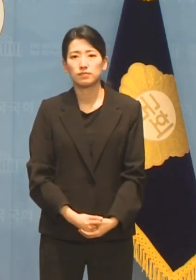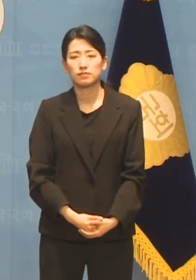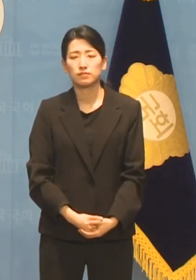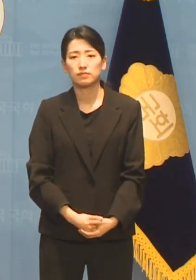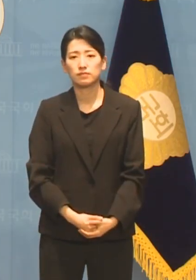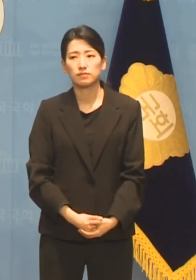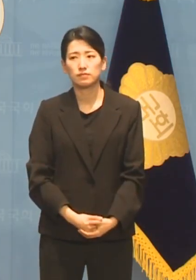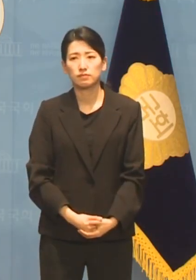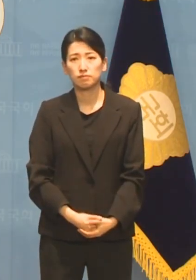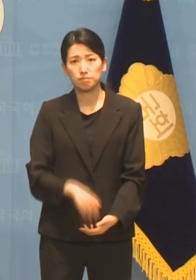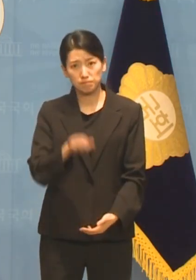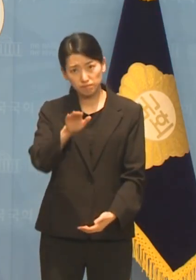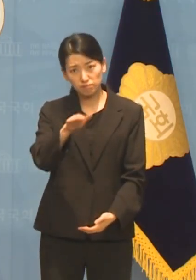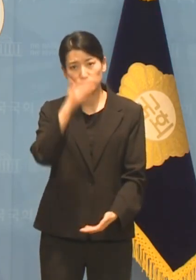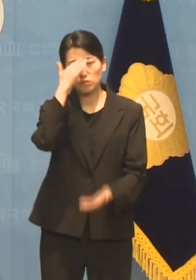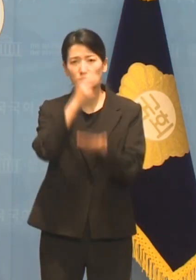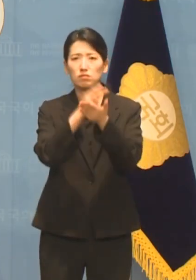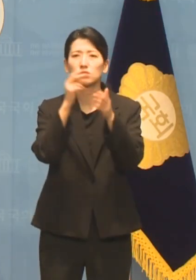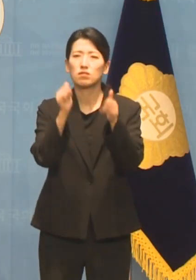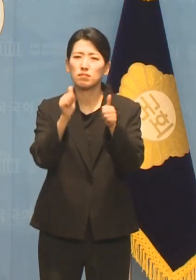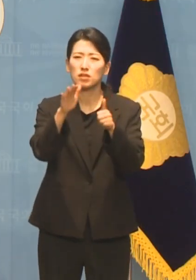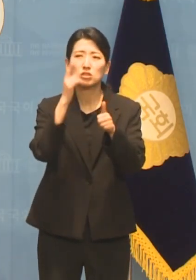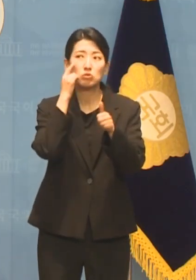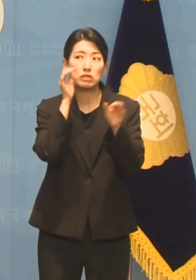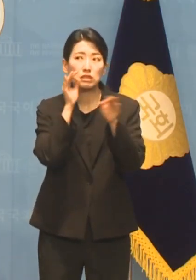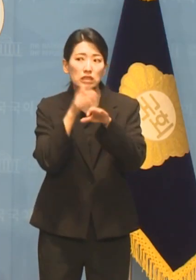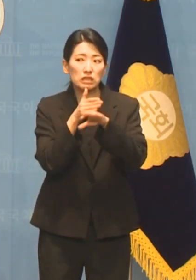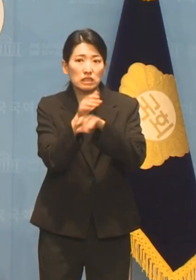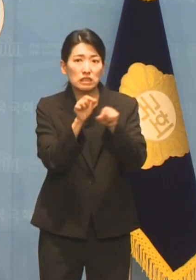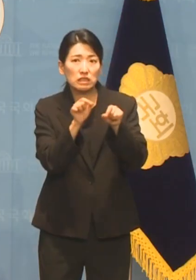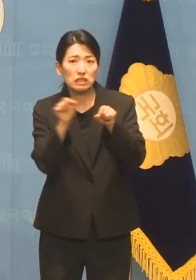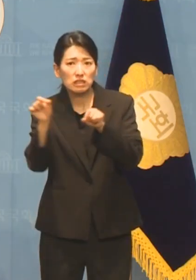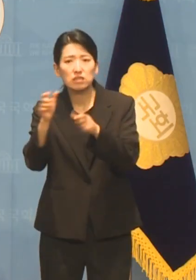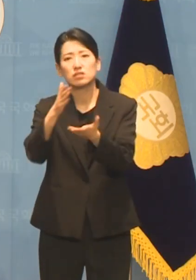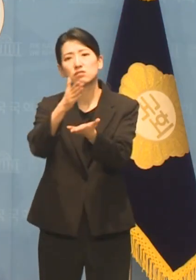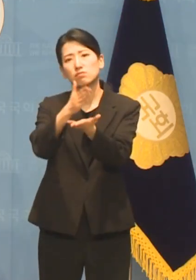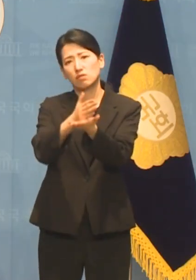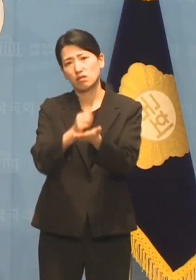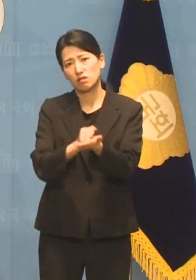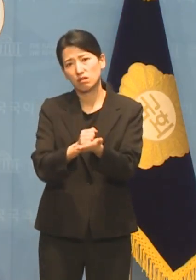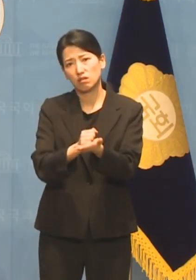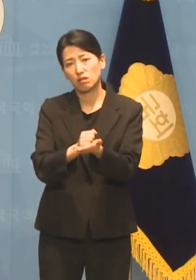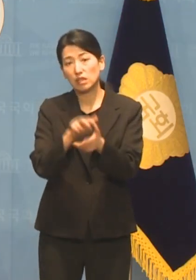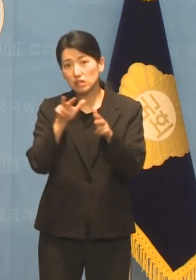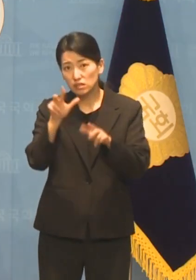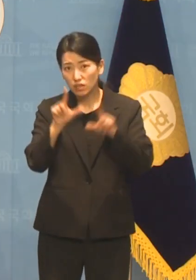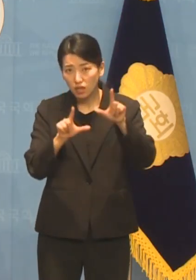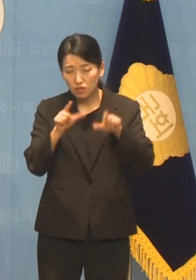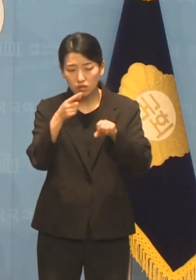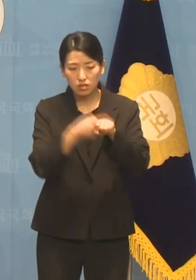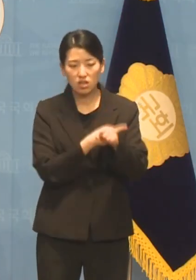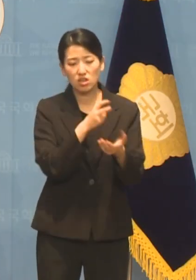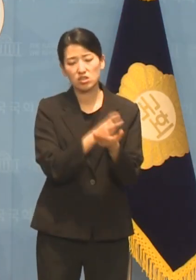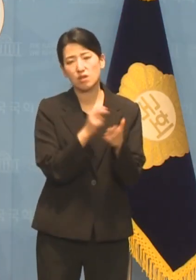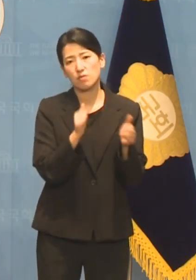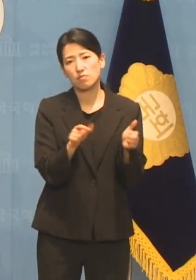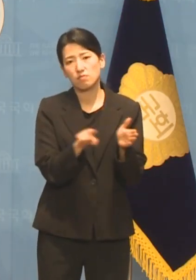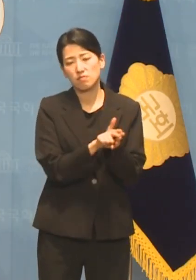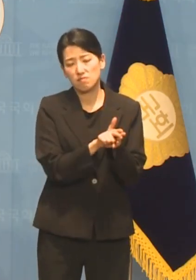이런 의혹을 그대로 둔 채 시간을 끝나면 사법부 전체에 대한 심각한 불신을 초래해서 헌재에 대한